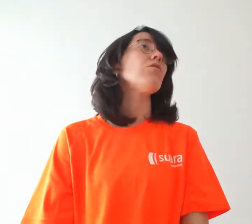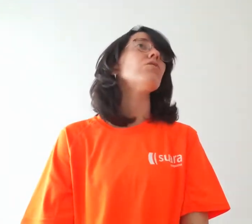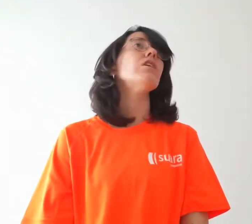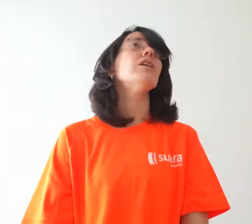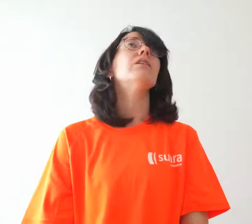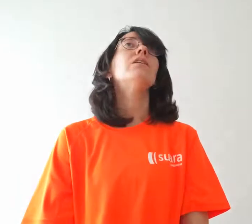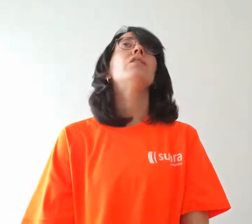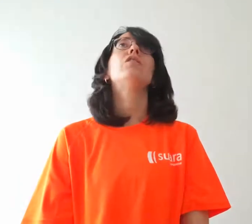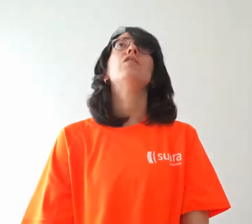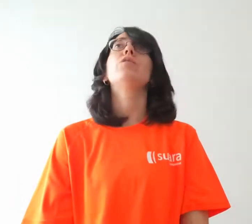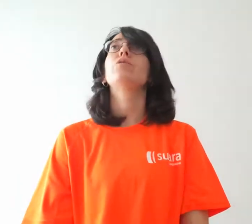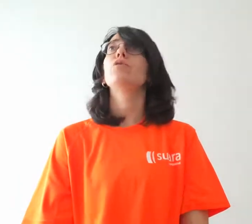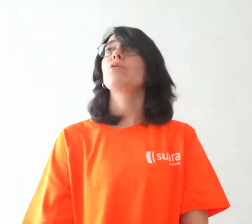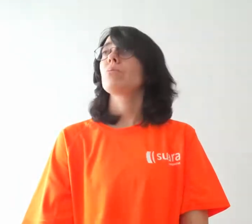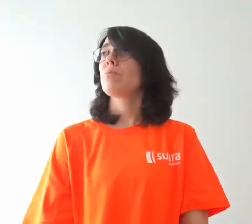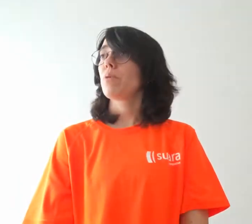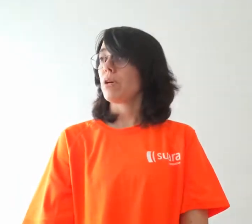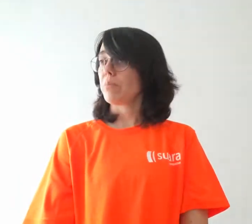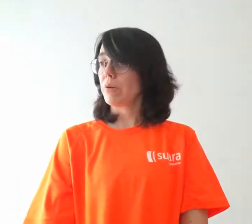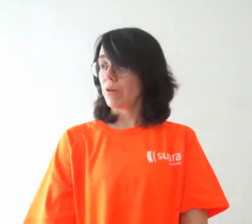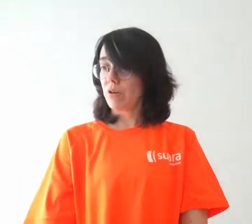rellotge. 2, a poc.